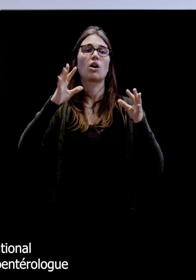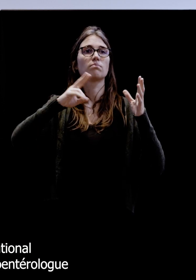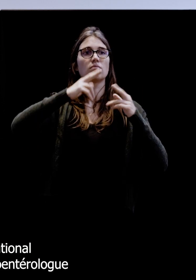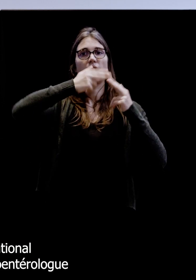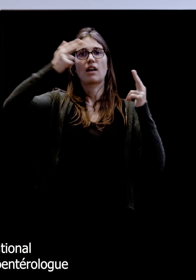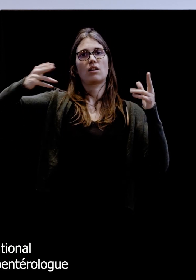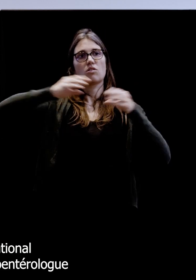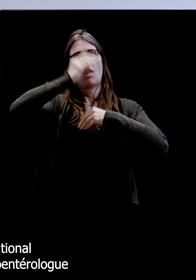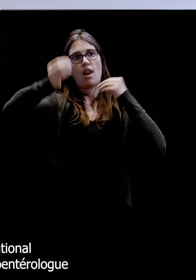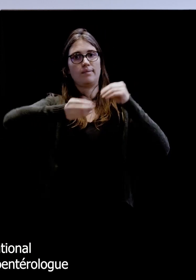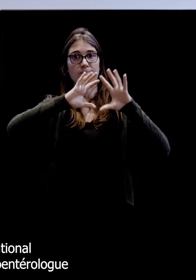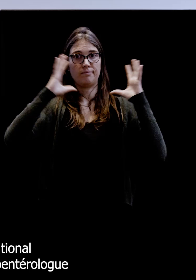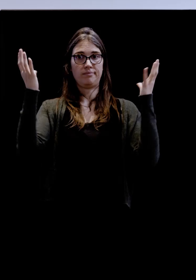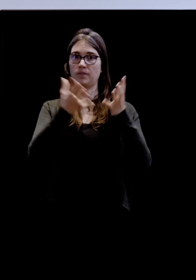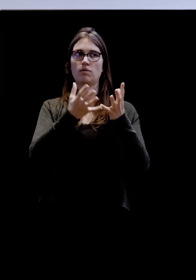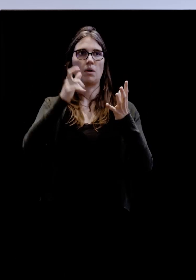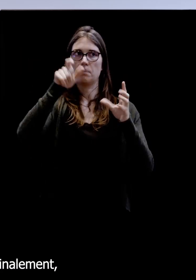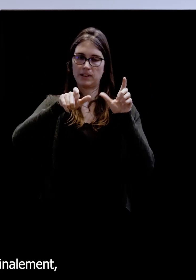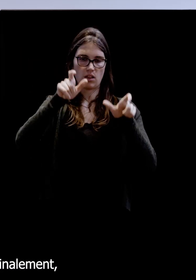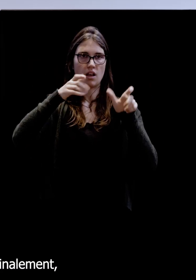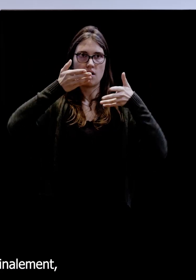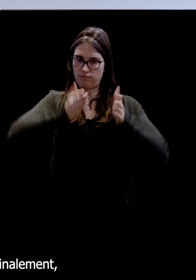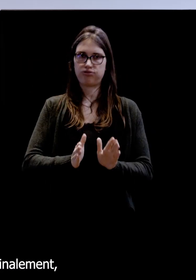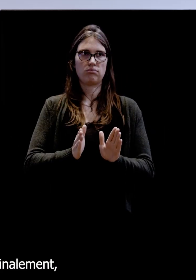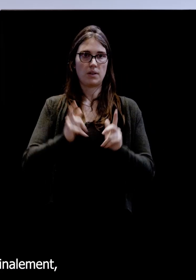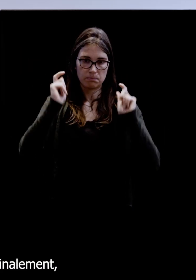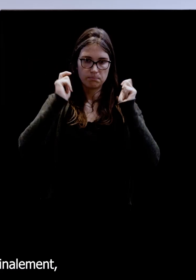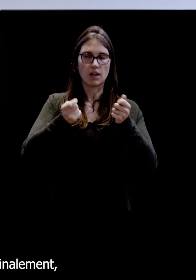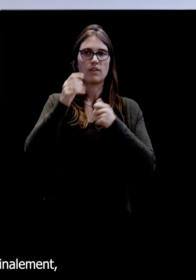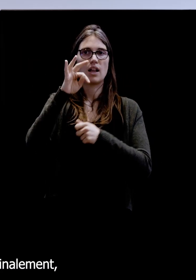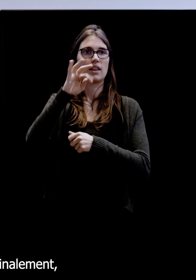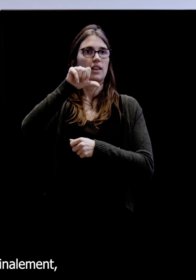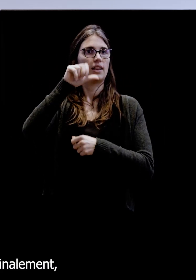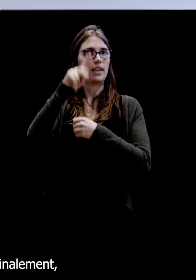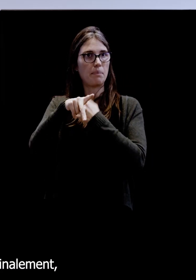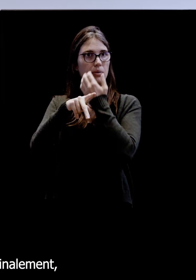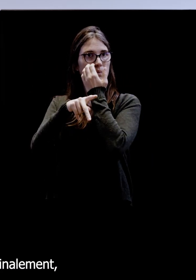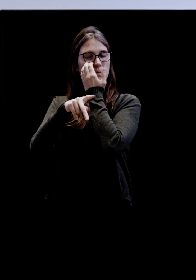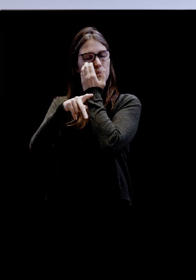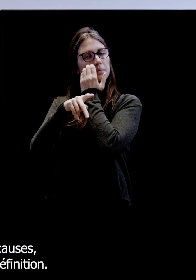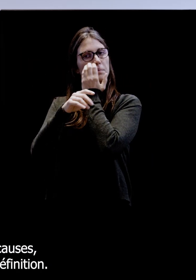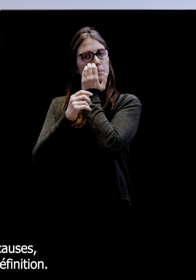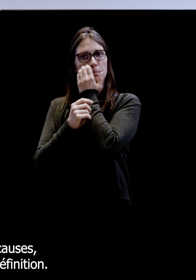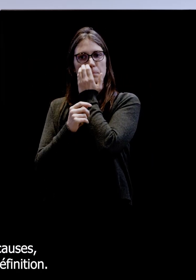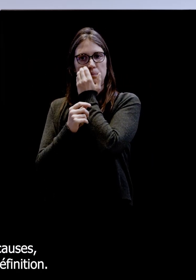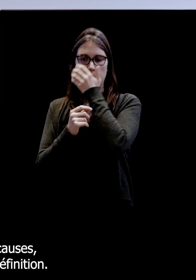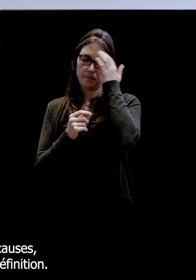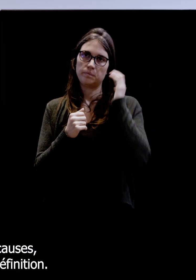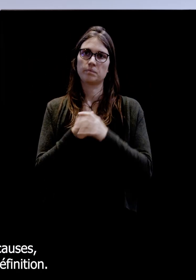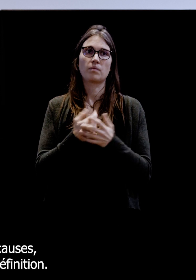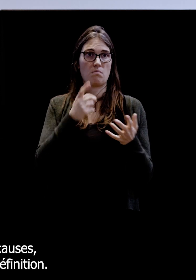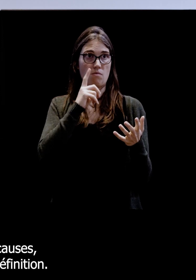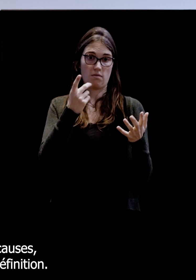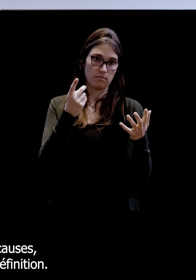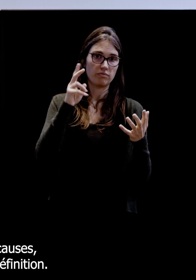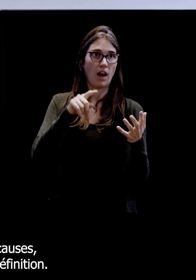créé par un gastro-entérologue américain sur le fait que finalement, cette multiplicité des